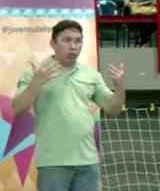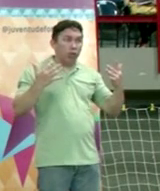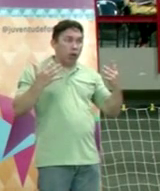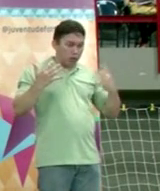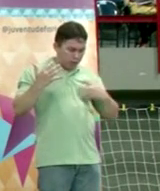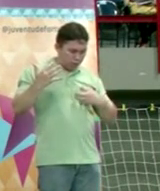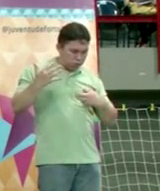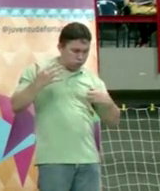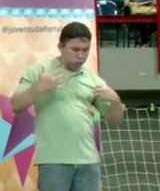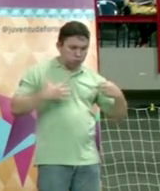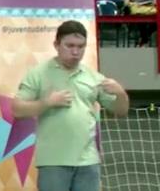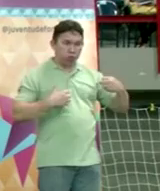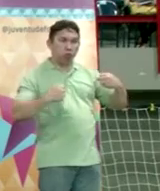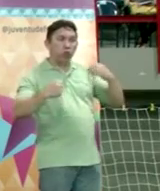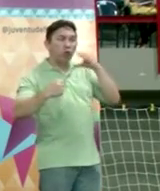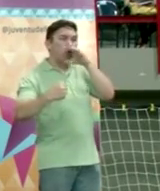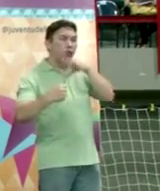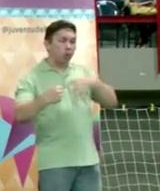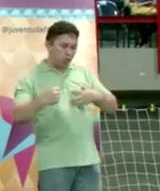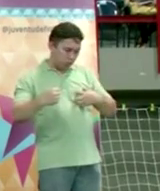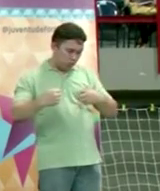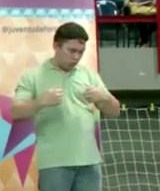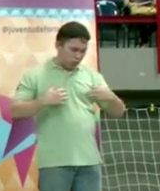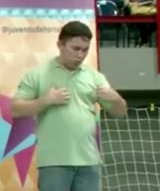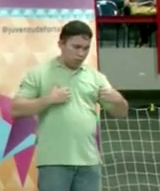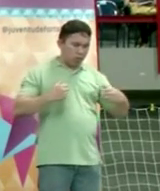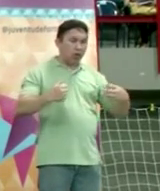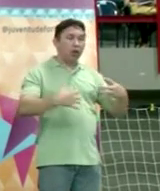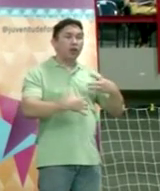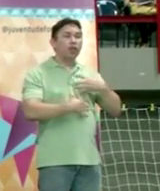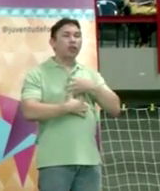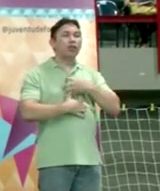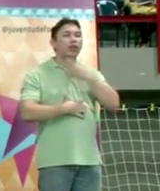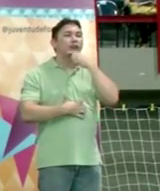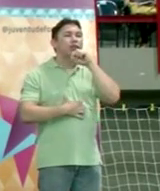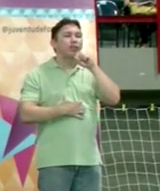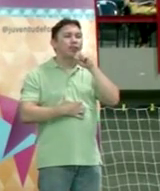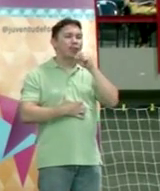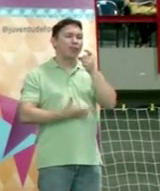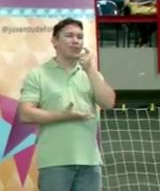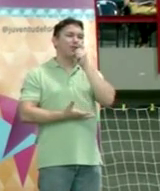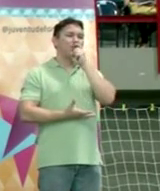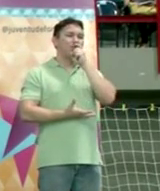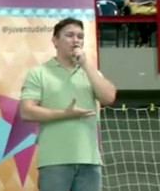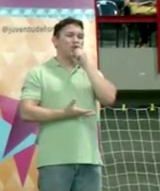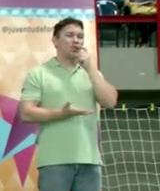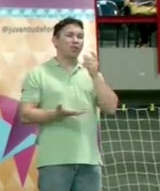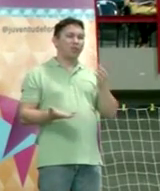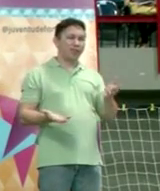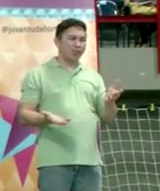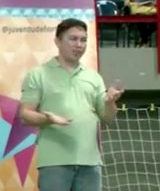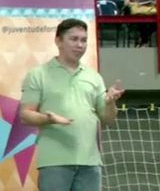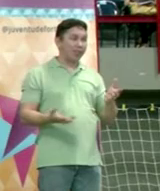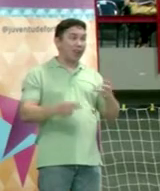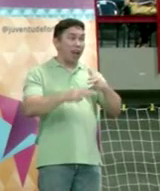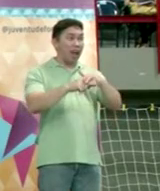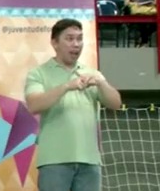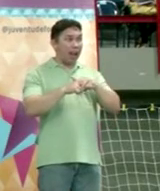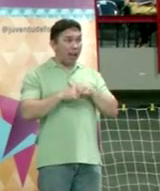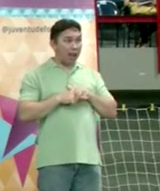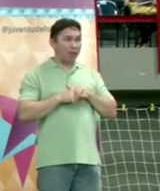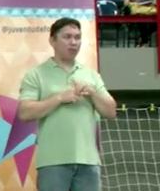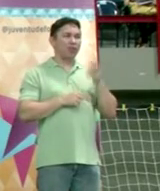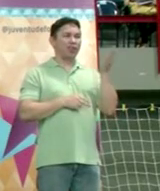o calor do teu corpo. Que vai tirando o calor, você sente o quê? Você sente o frio. Ah, Titi, é por isso